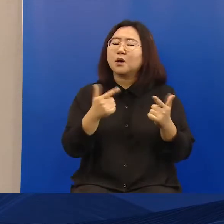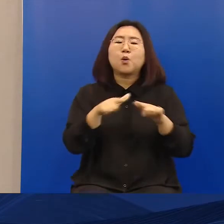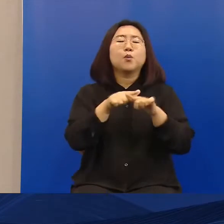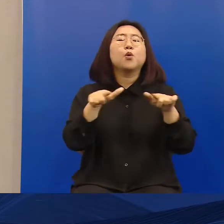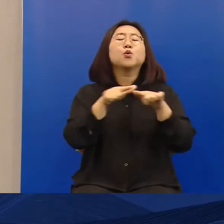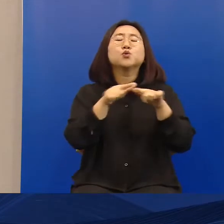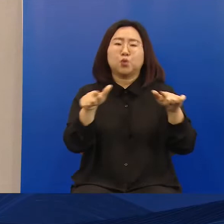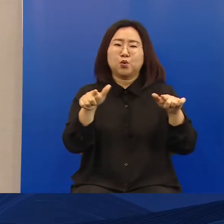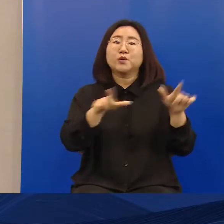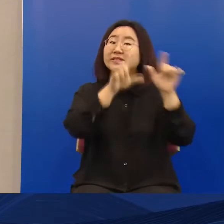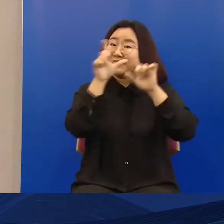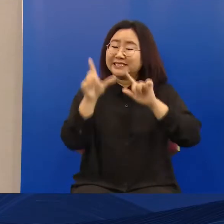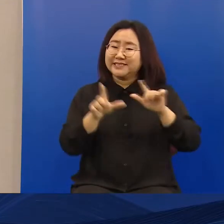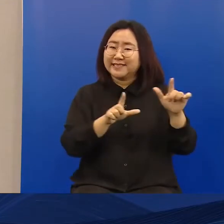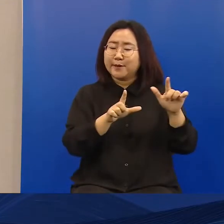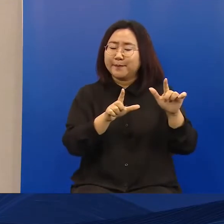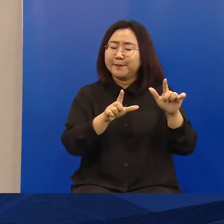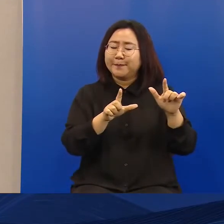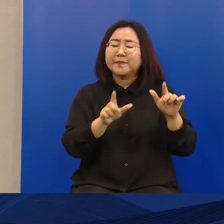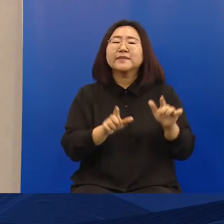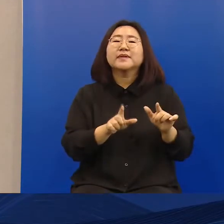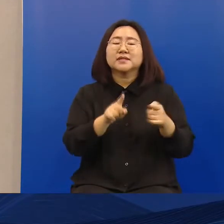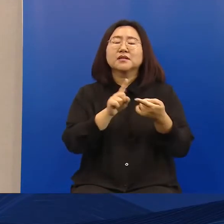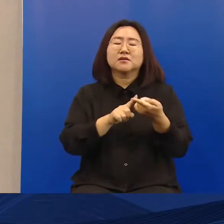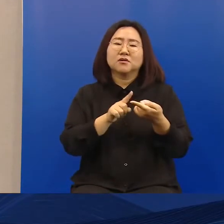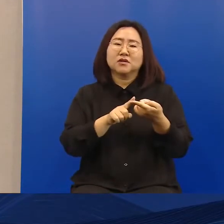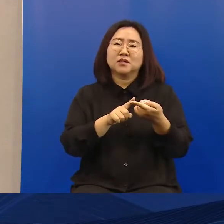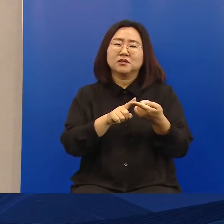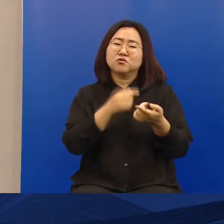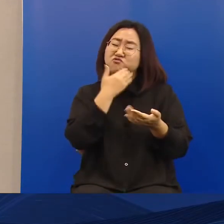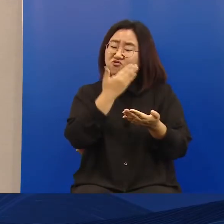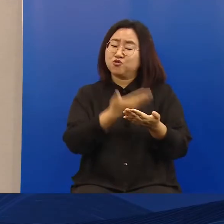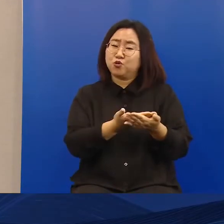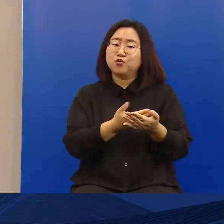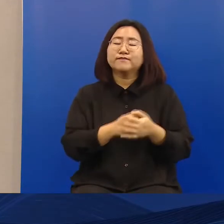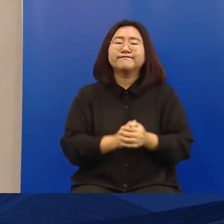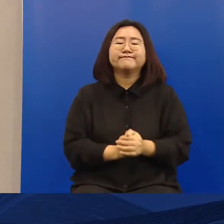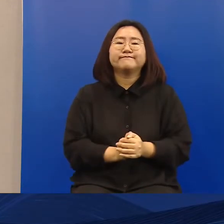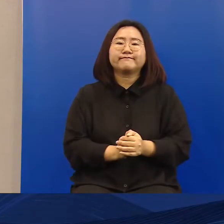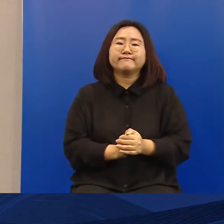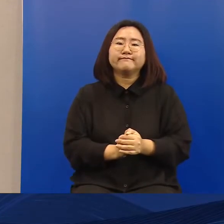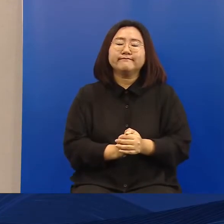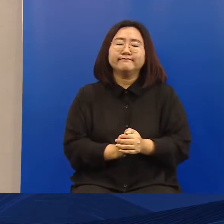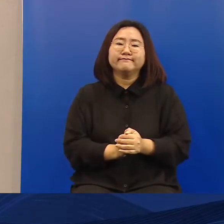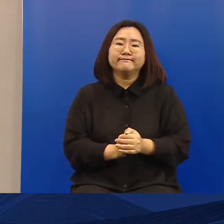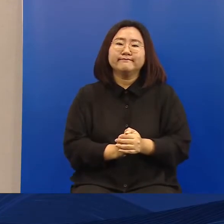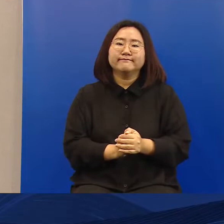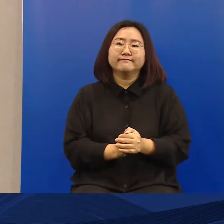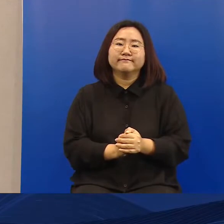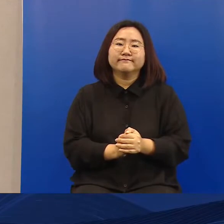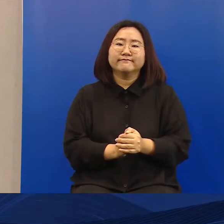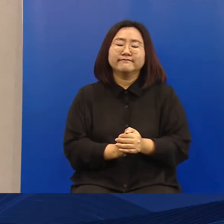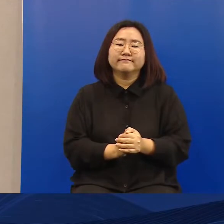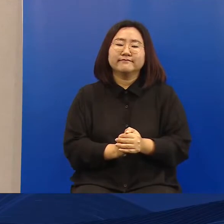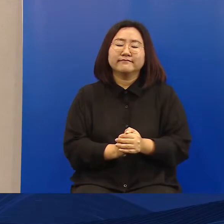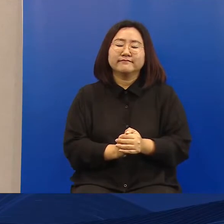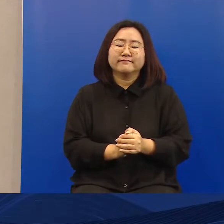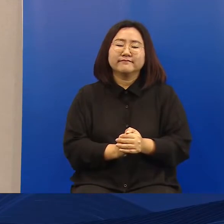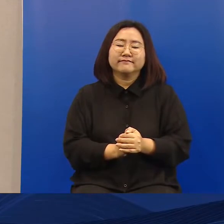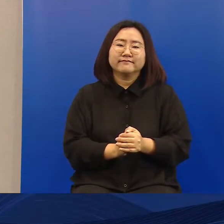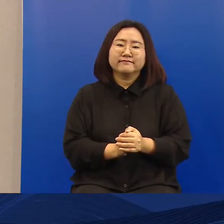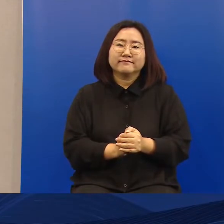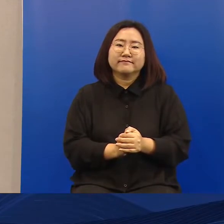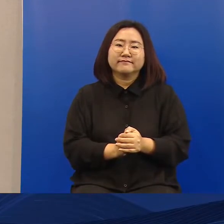평범한 시민으로 공동체의 일원으로 살아가는 것들이 굉장히 중요한 것 같습니다. 그래서 그 연장선상에서